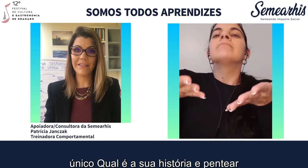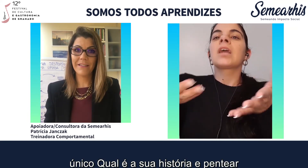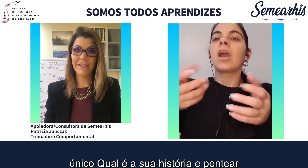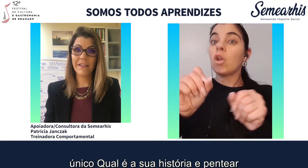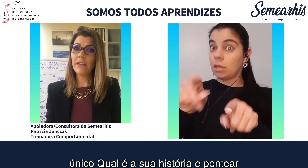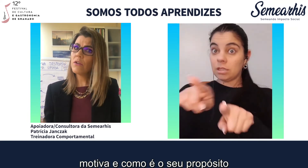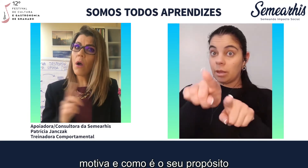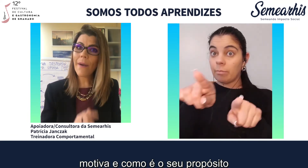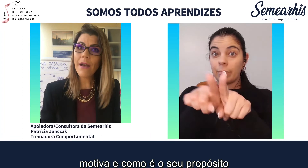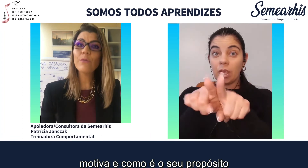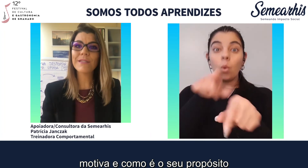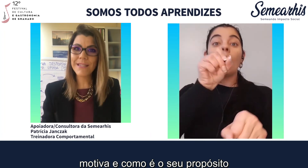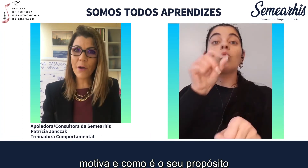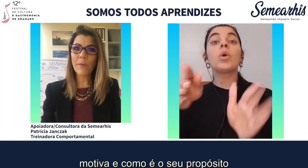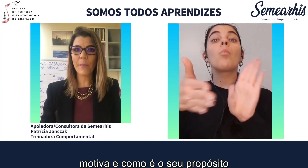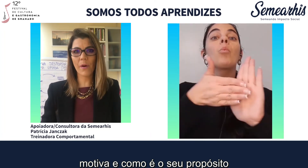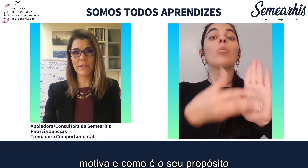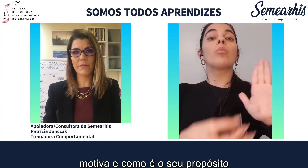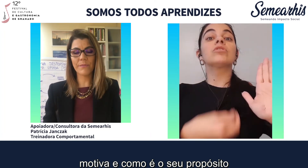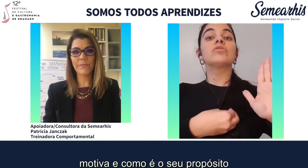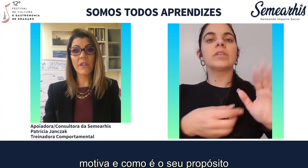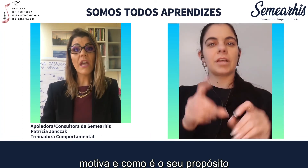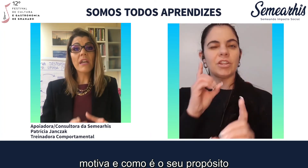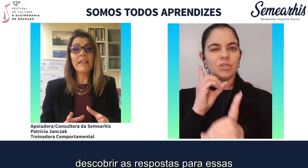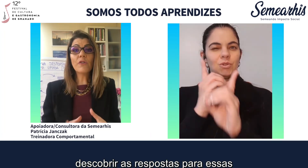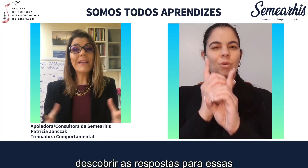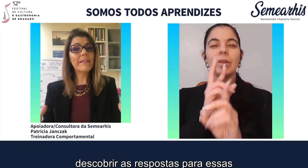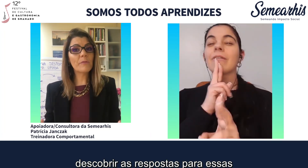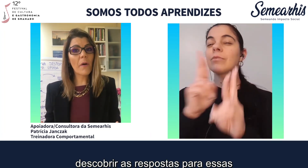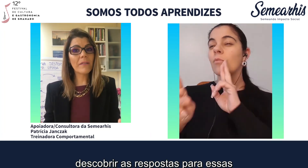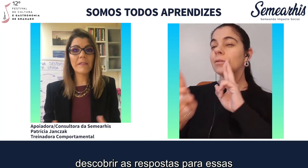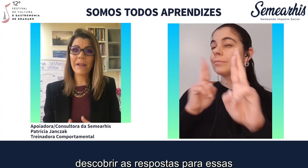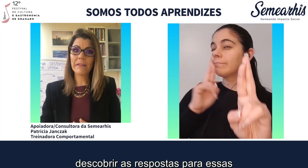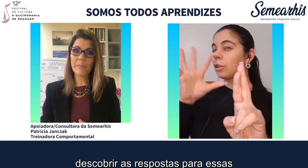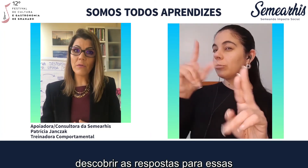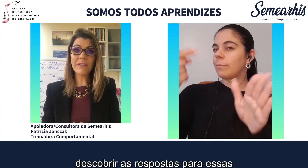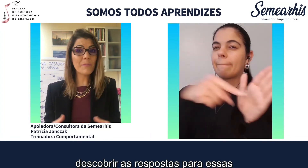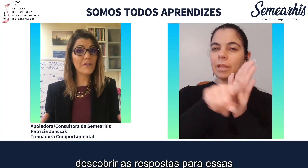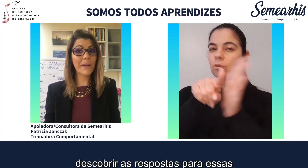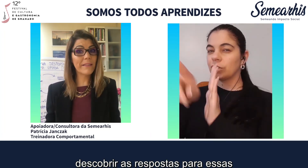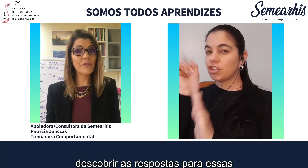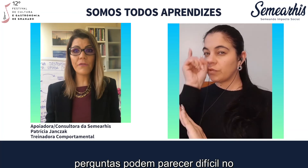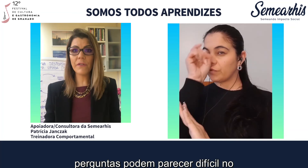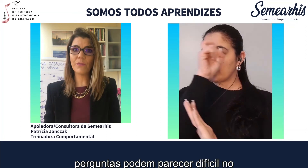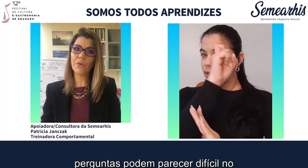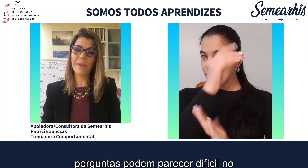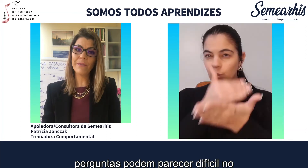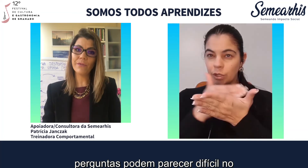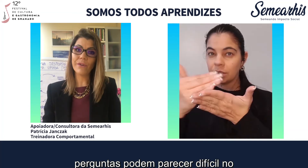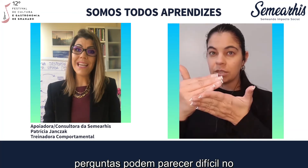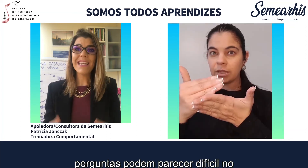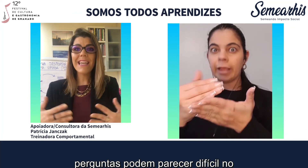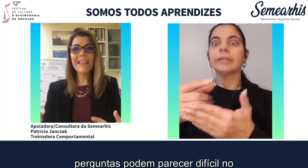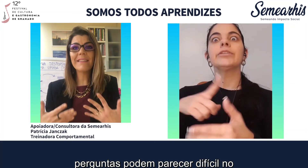motiva? E qual é o seu propósito? Descobrir as respostas para essas perguntas pode parecer difícil no